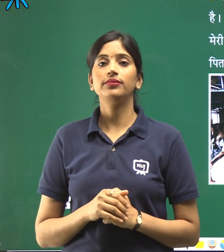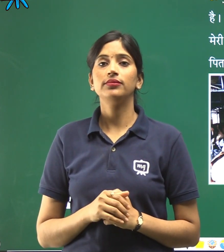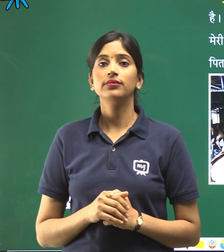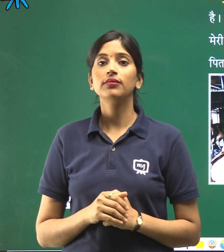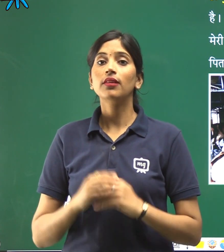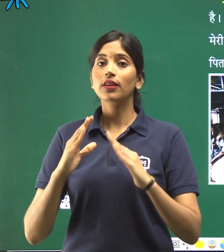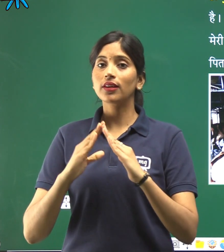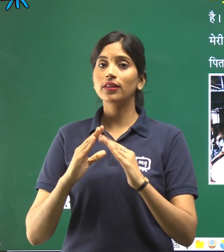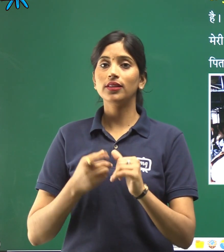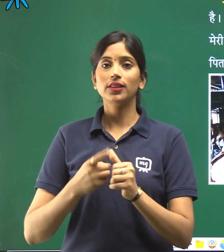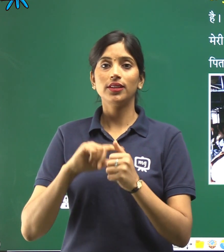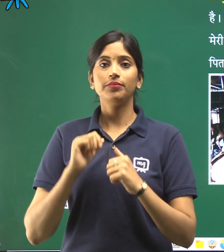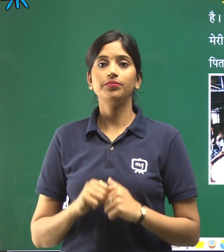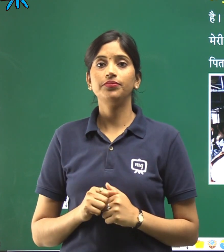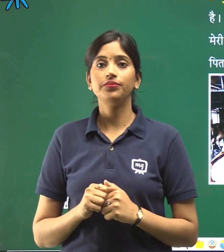घर की